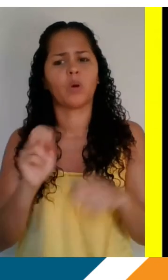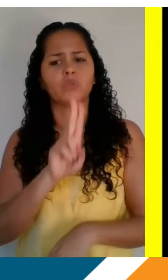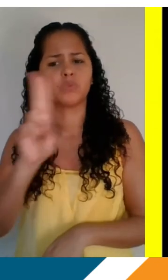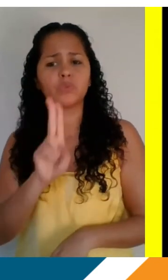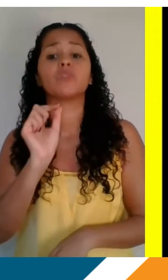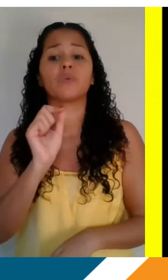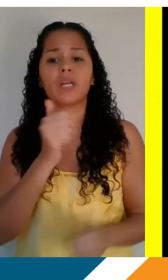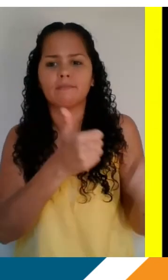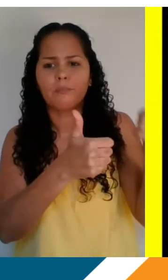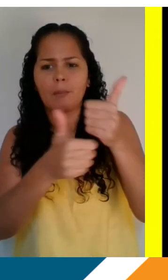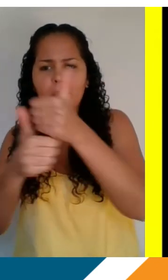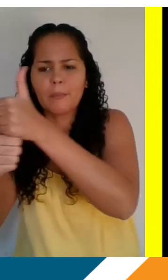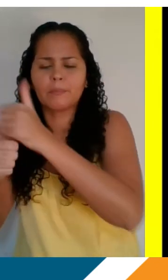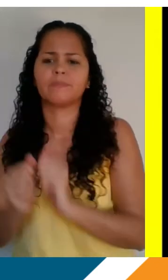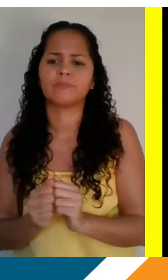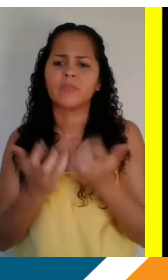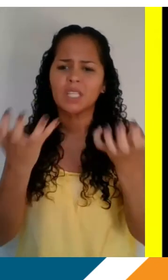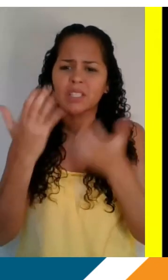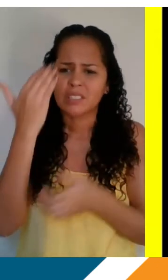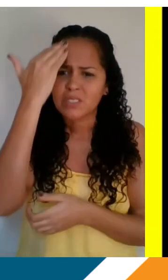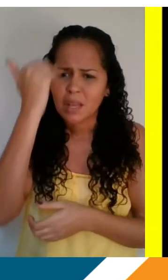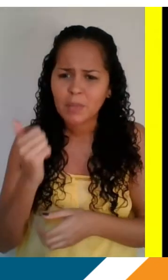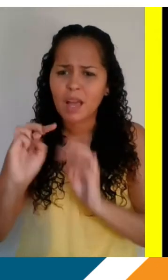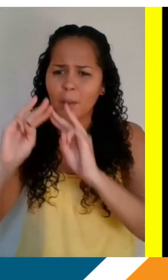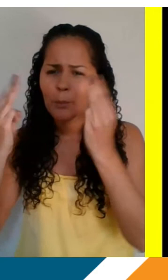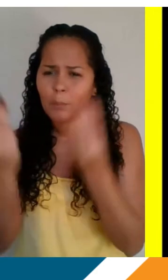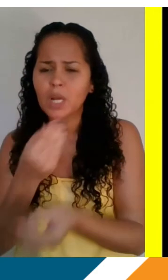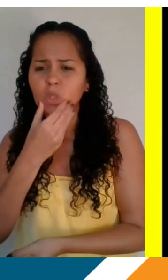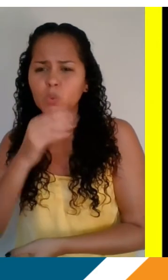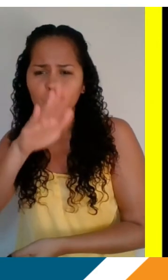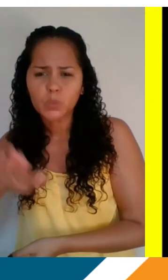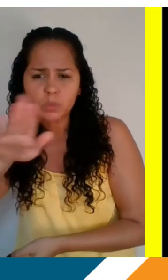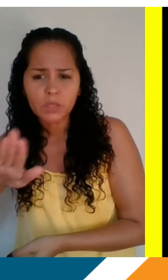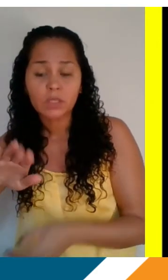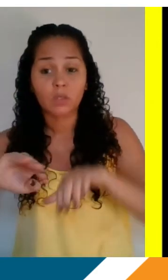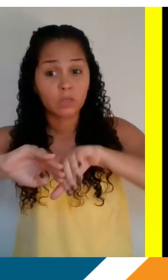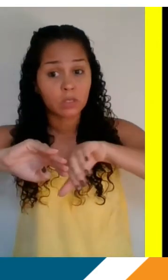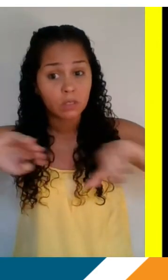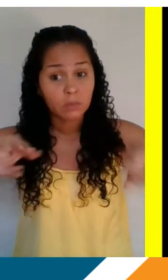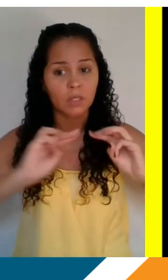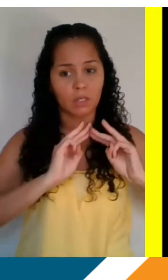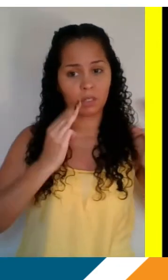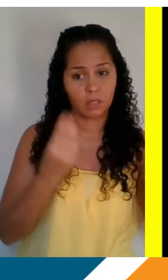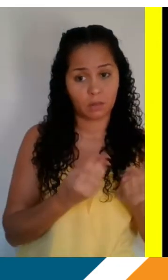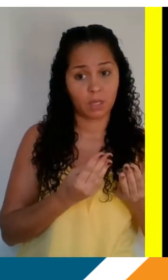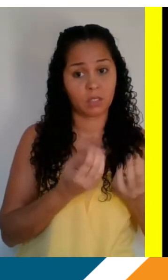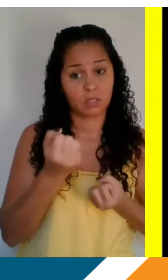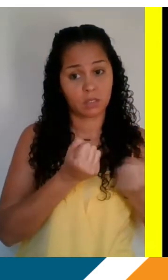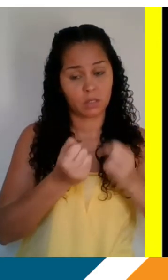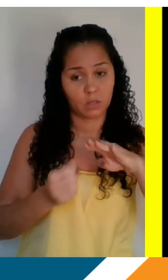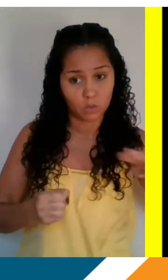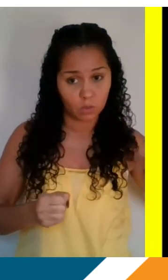usar o método da substituição. Como eu quero saber a massa do menino, eu vou isolar a massa do carrinho aqui, ó. Massa